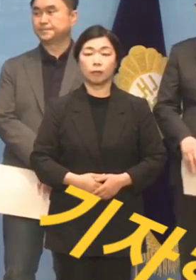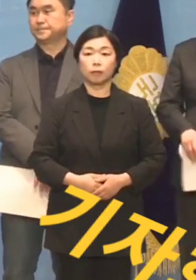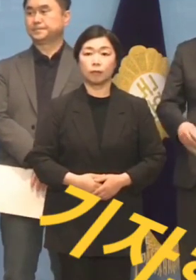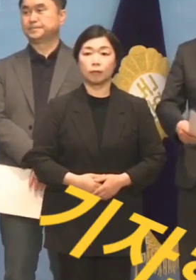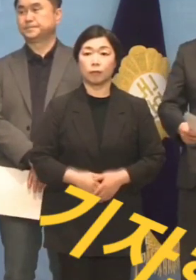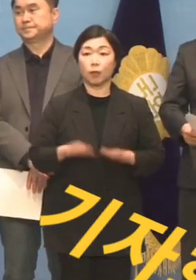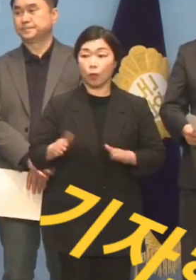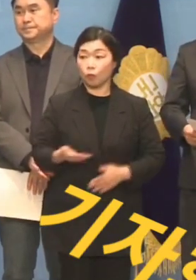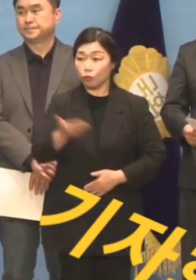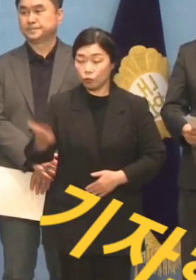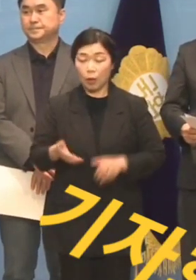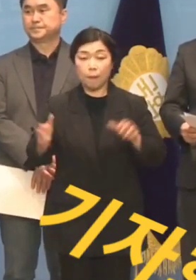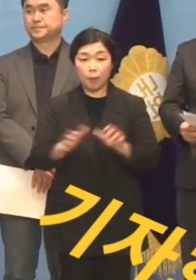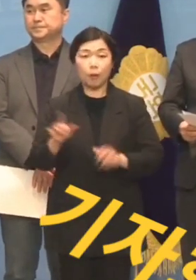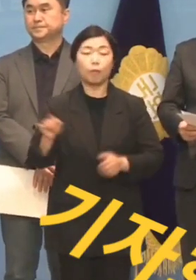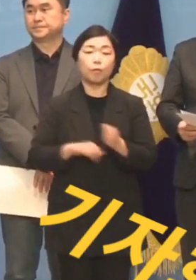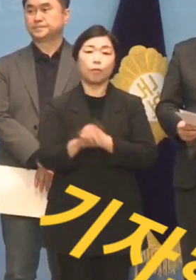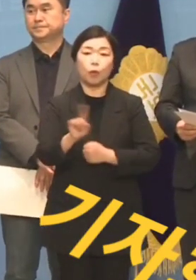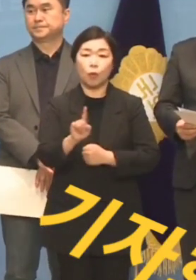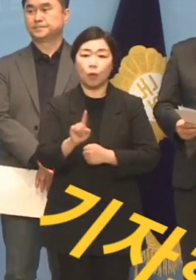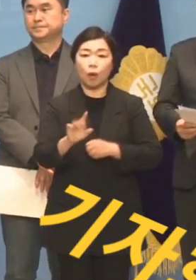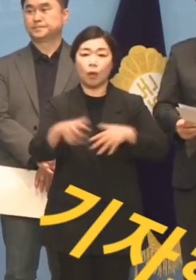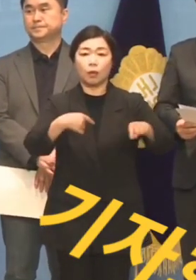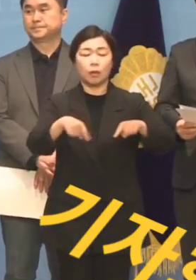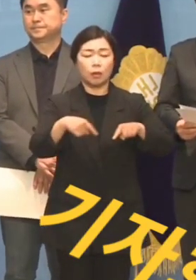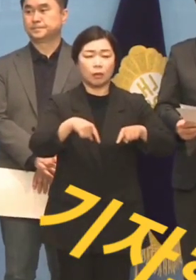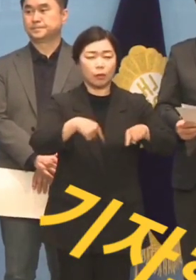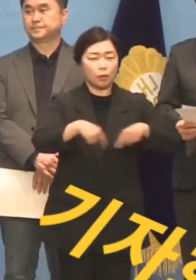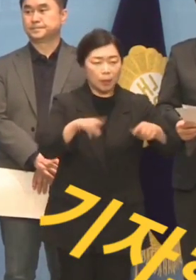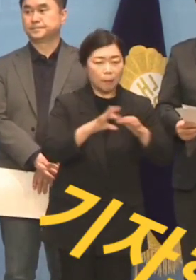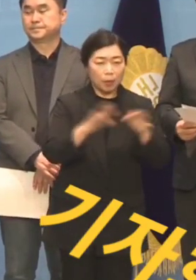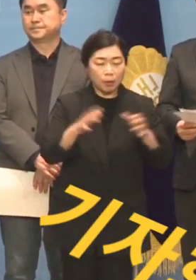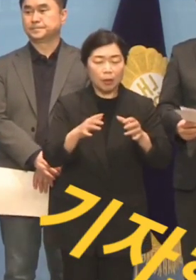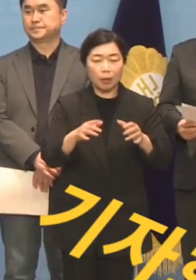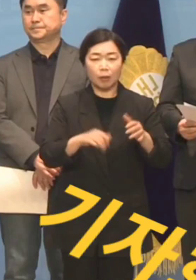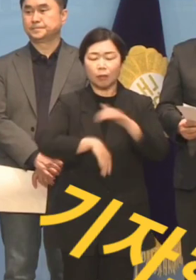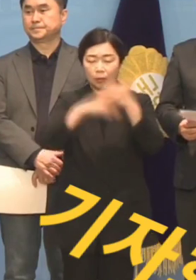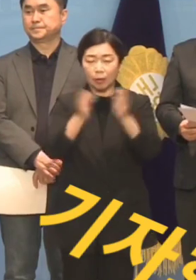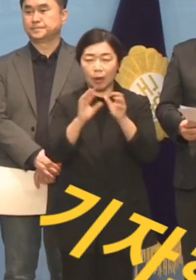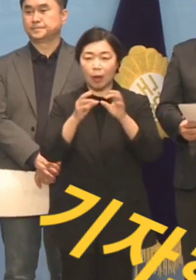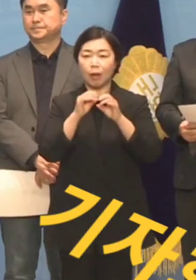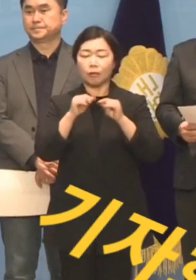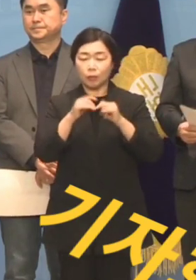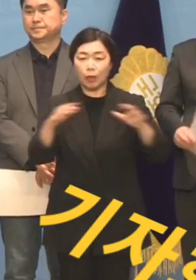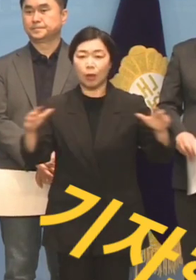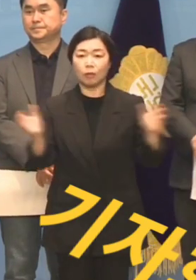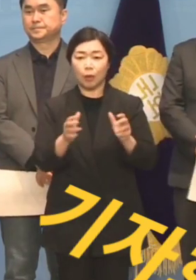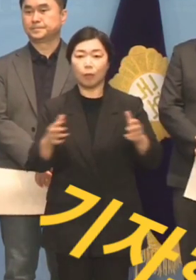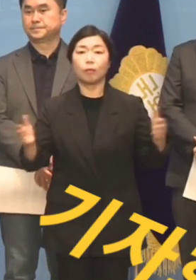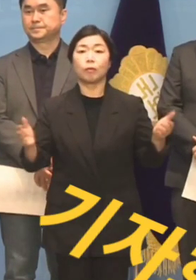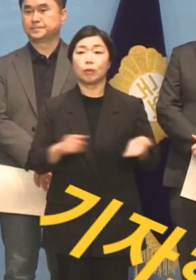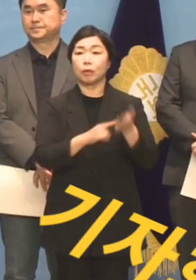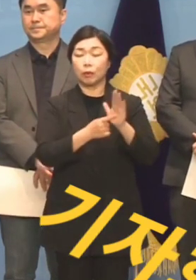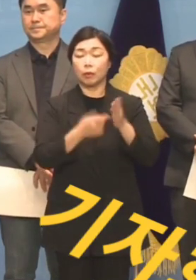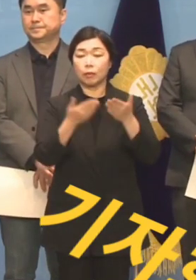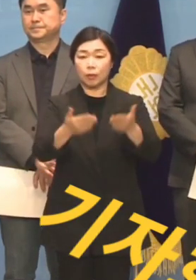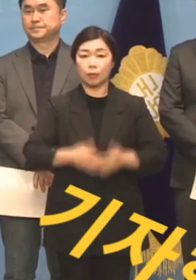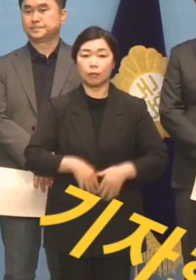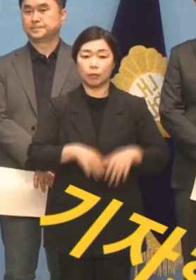네, 저희들은 초당적 정치개혁 의원 모임 소속 의원들입니다. 지난 1월